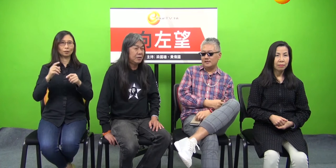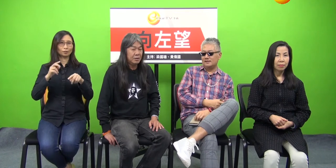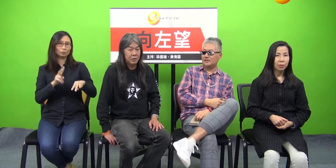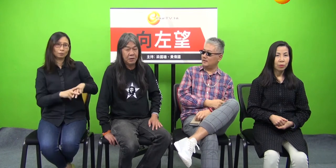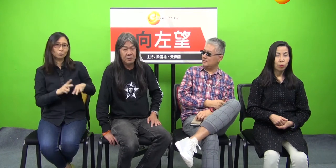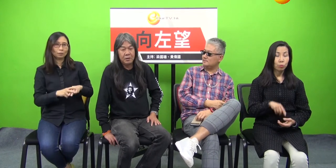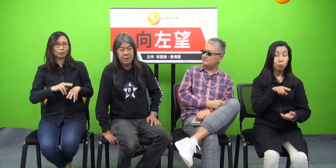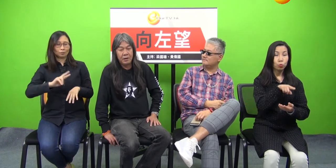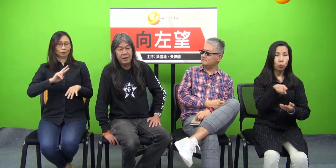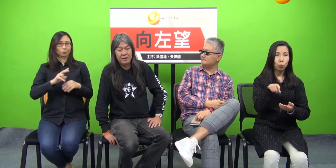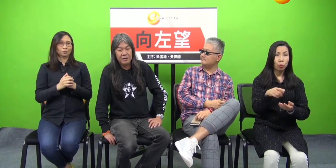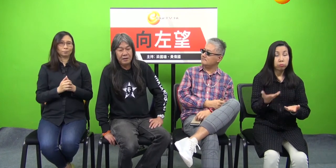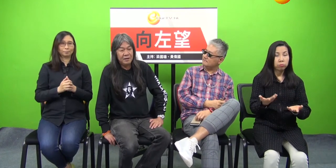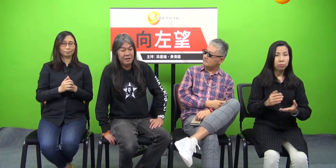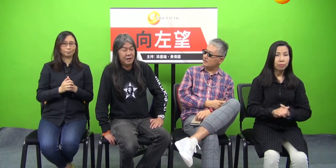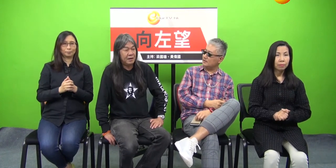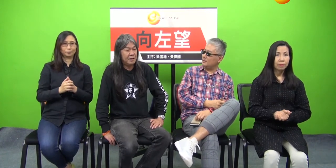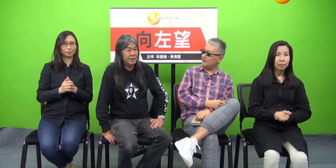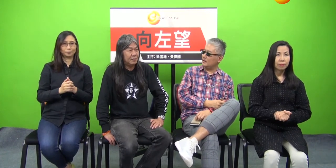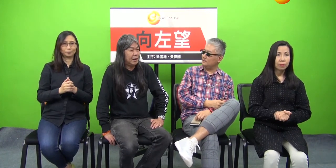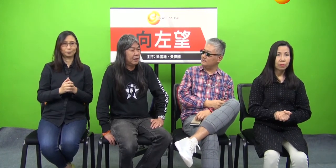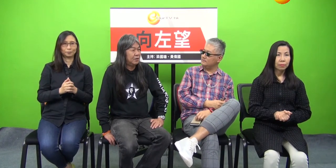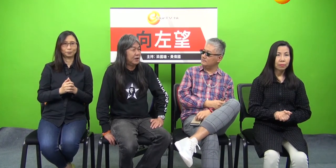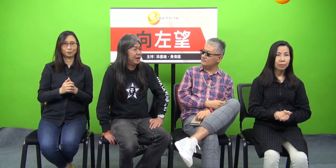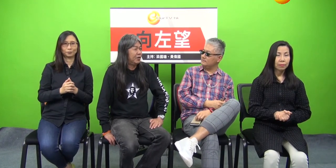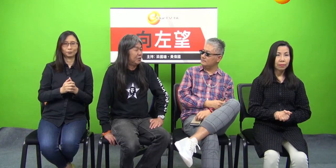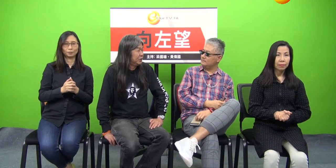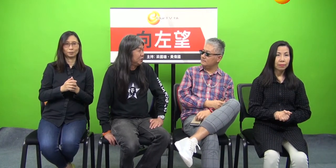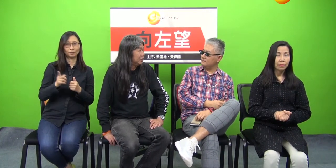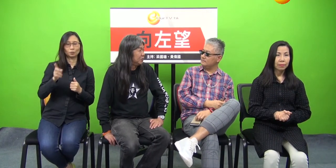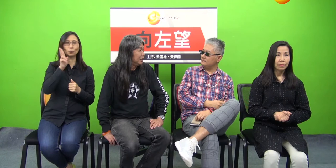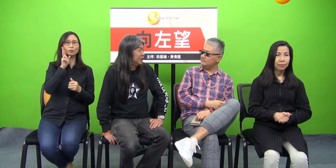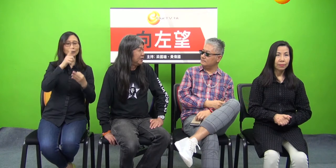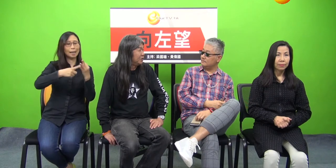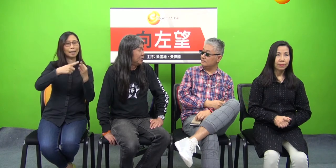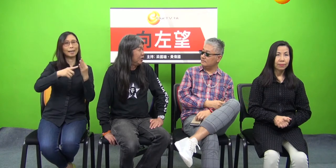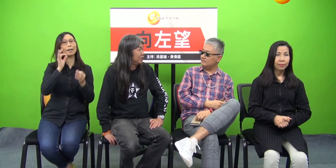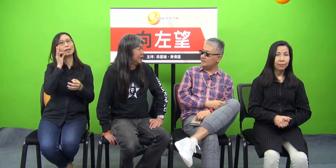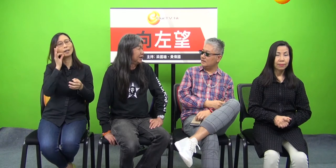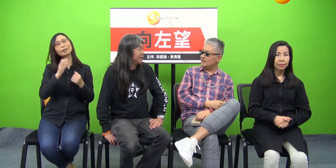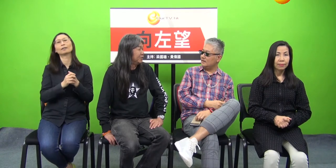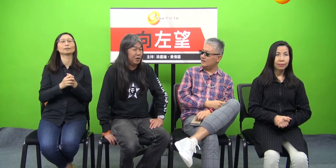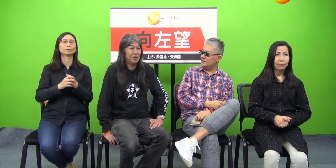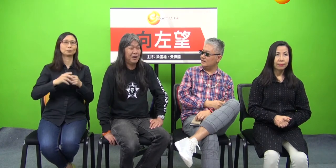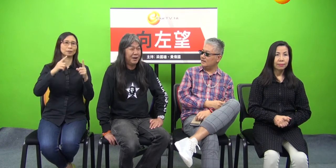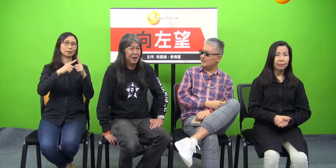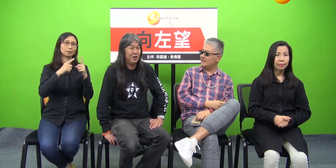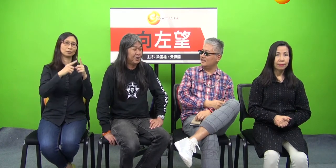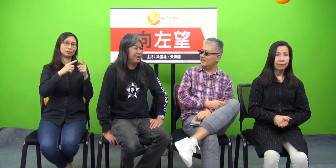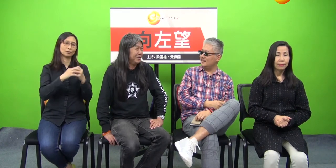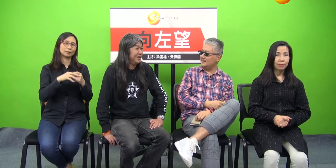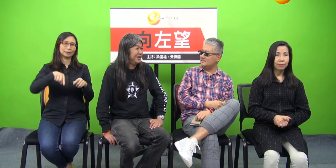嘛。 咪咯，喂，即係係咪啊？好似李昂嗰本小説咁啊，台北香爐人人插，